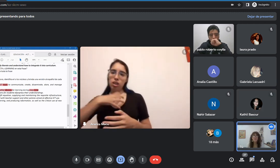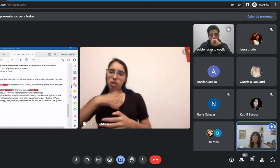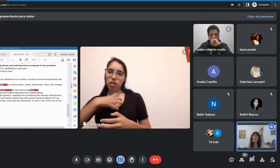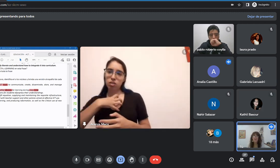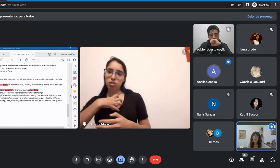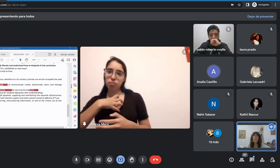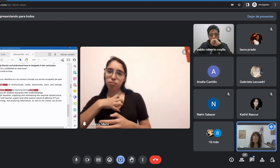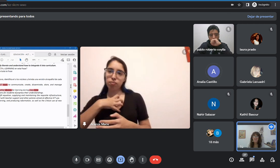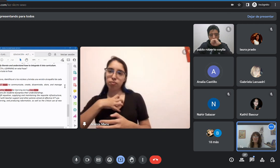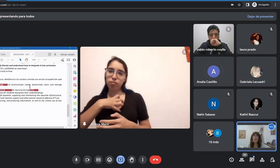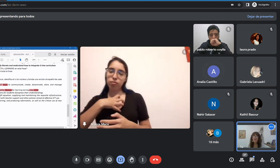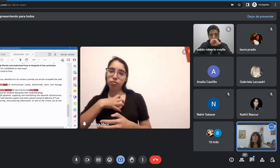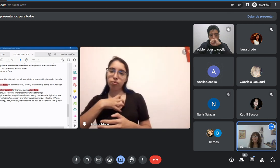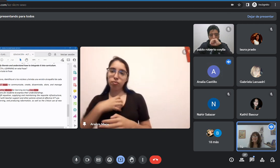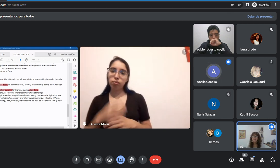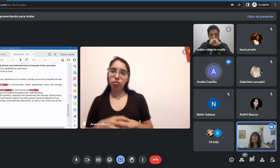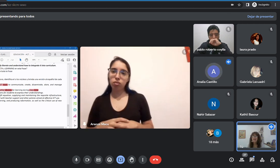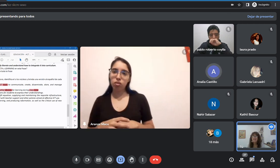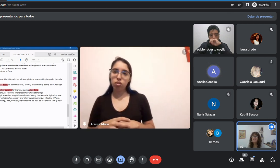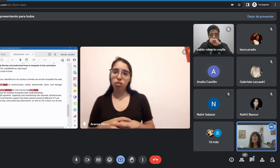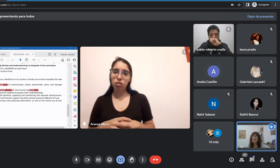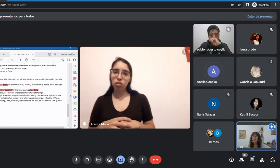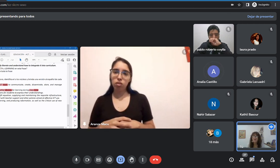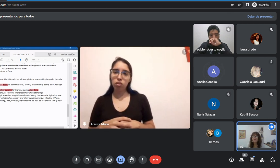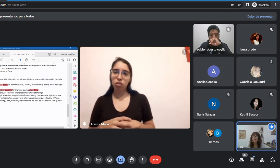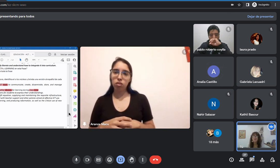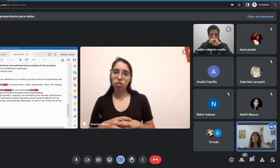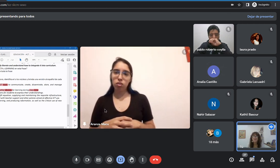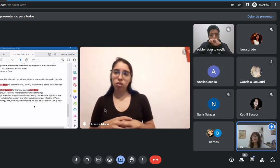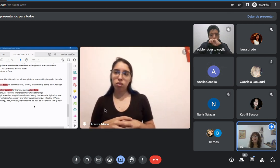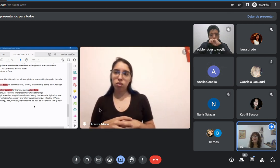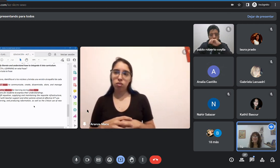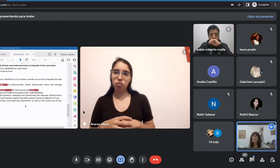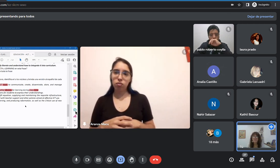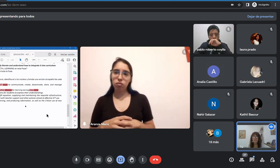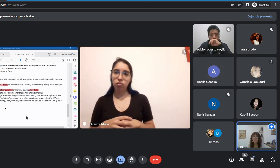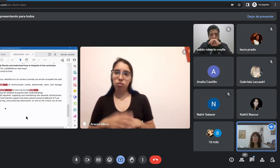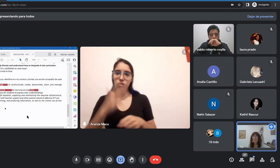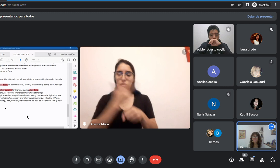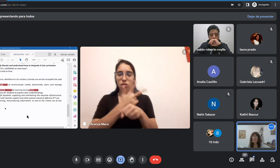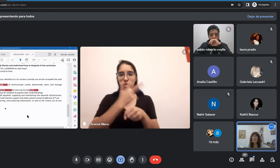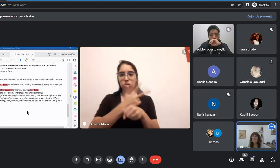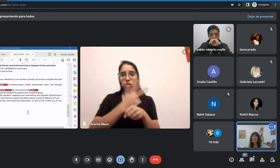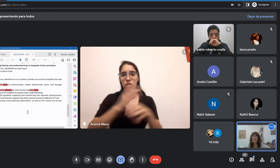bien. Pasamos al tercero. ¿Cuáles son los sustantivos en la tercera?